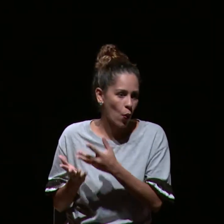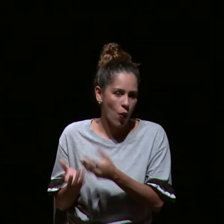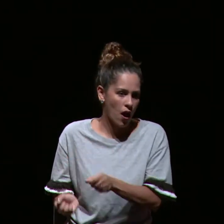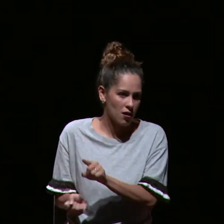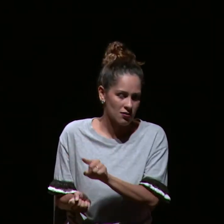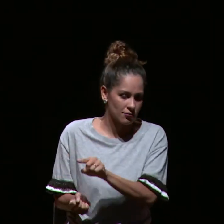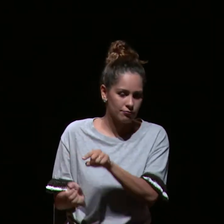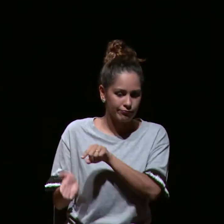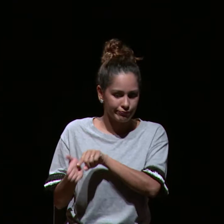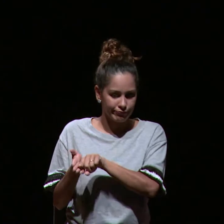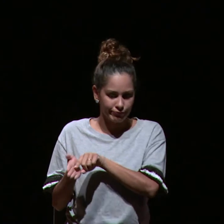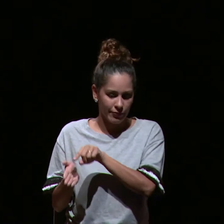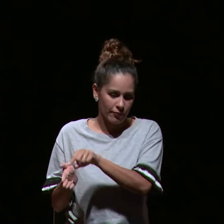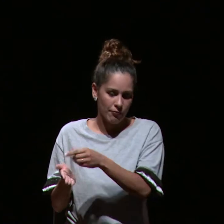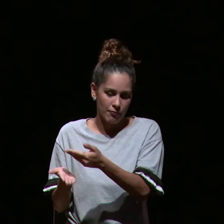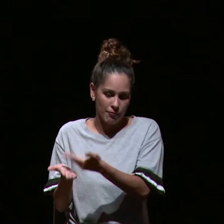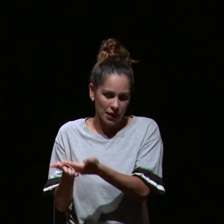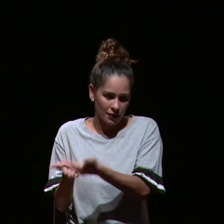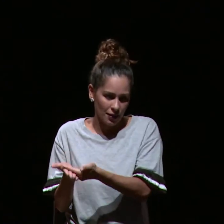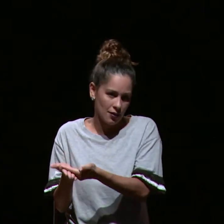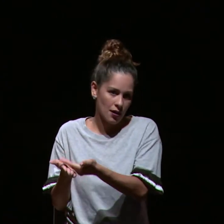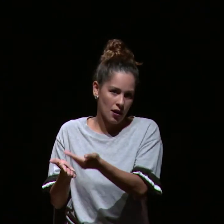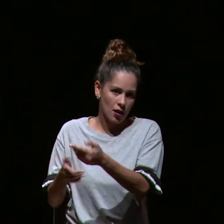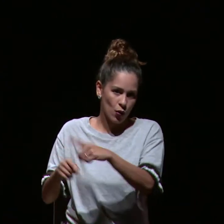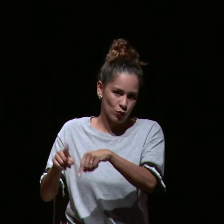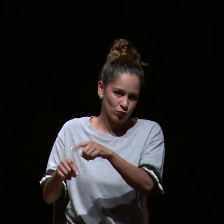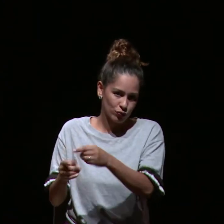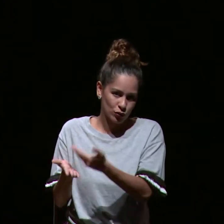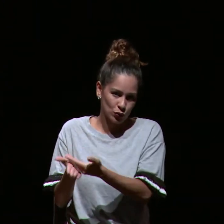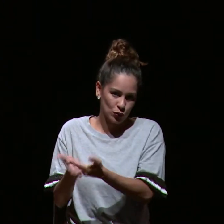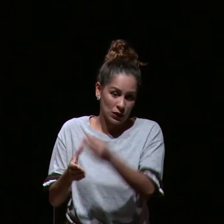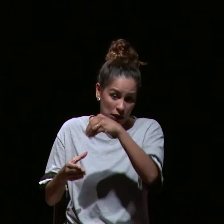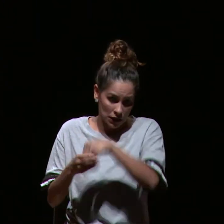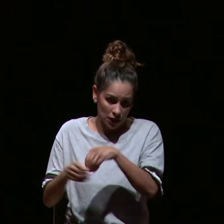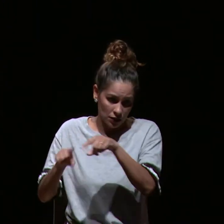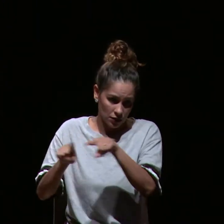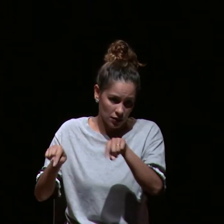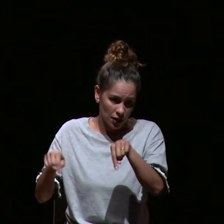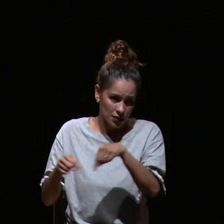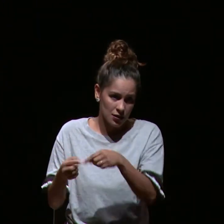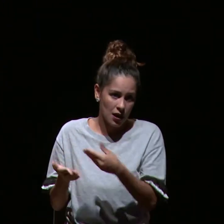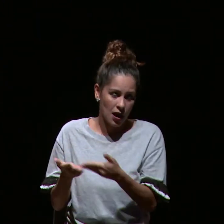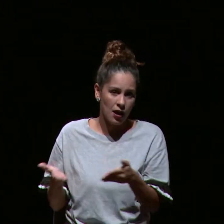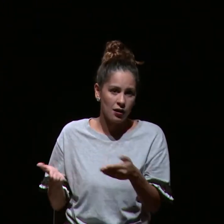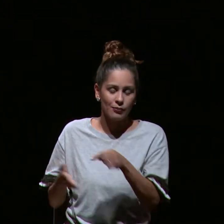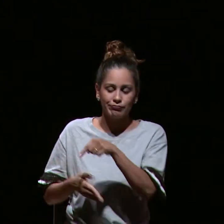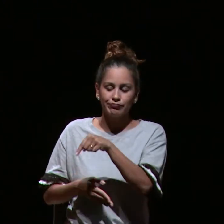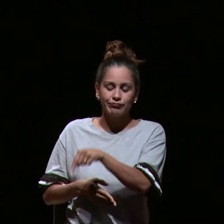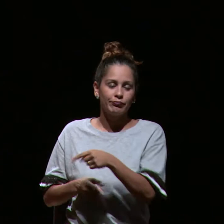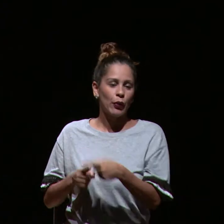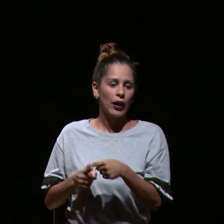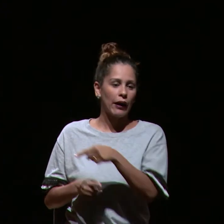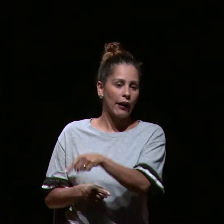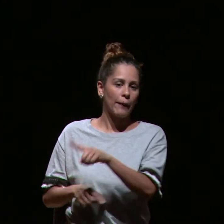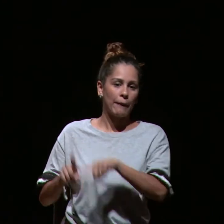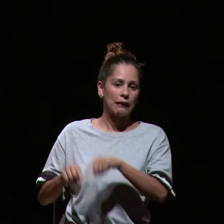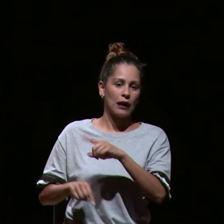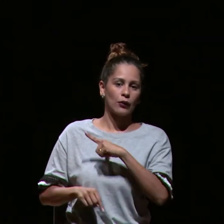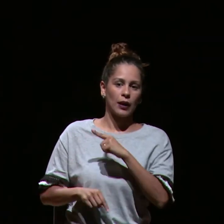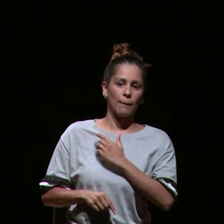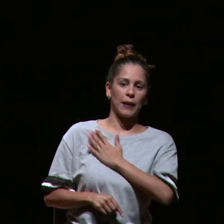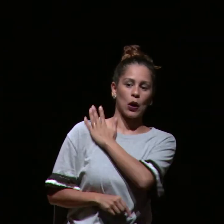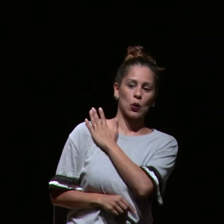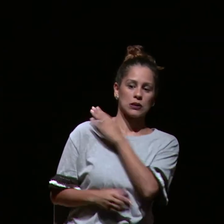de obrigatoriedade, acusando a Lei 10.639 de racismo reverso. De qualquer forma, eu